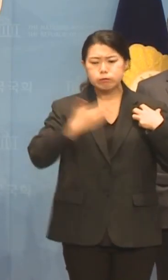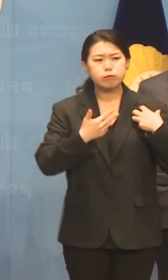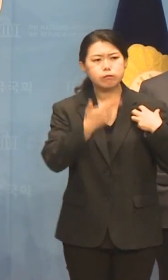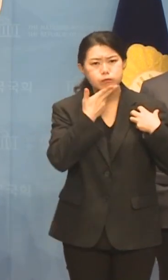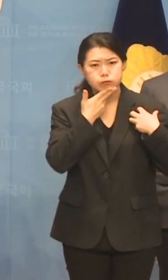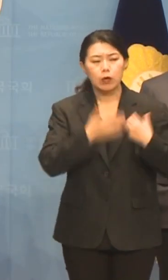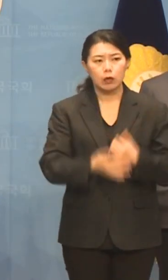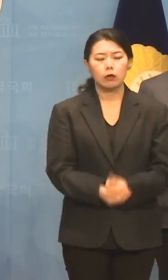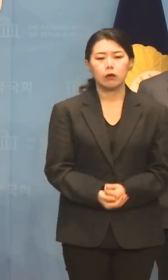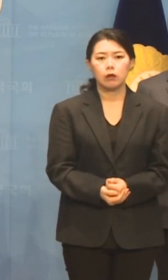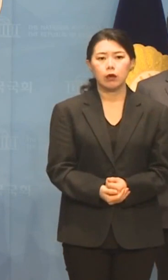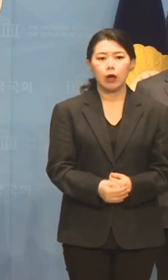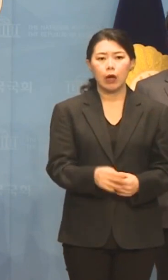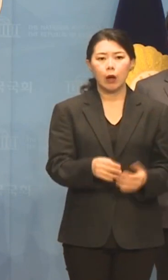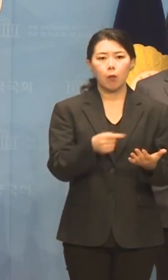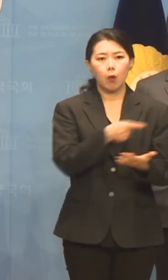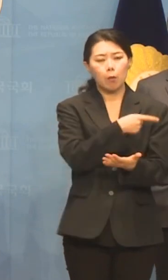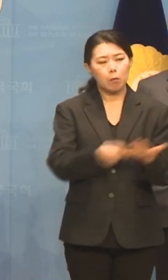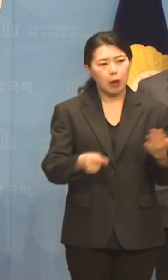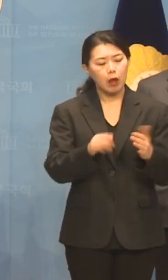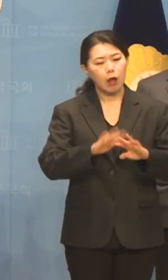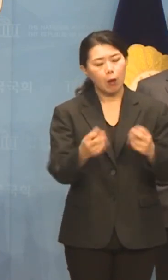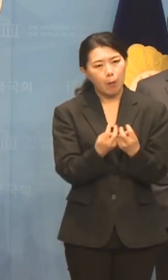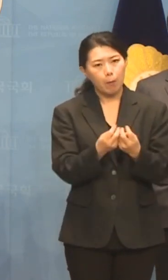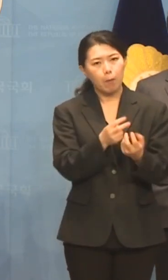않았습니다. 농업재해대책법과